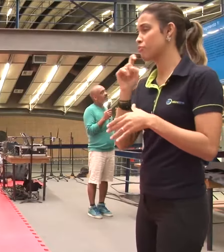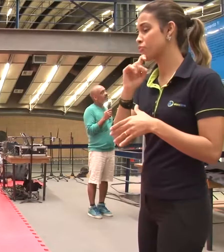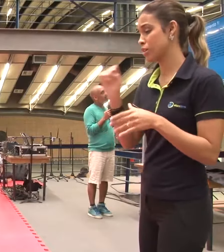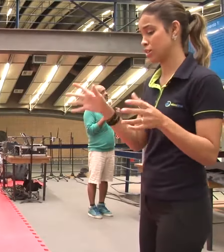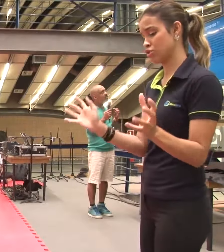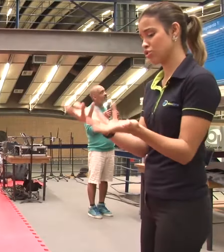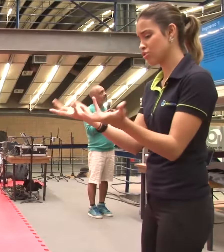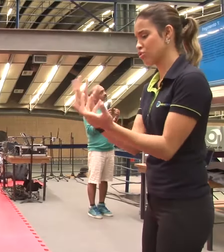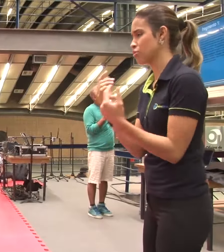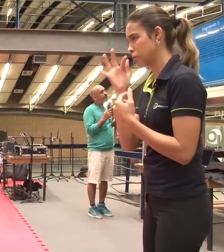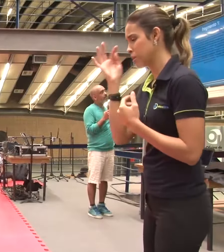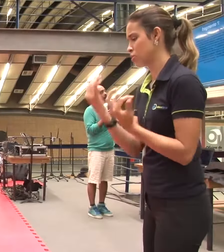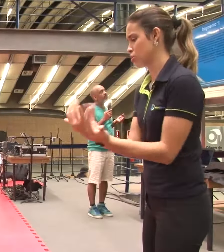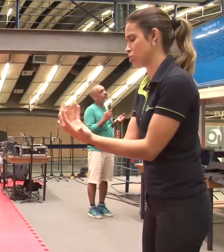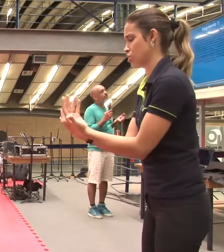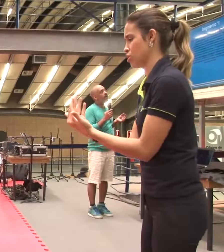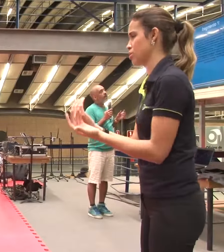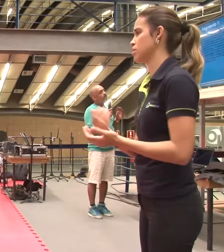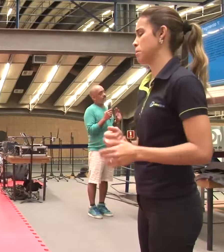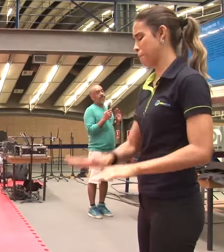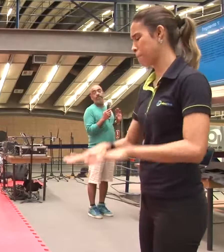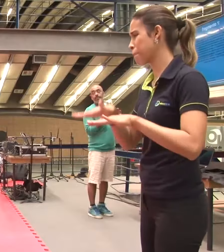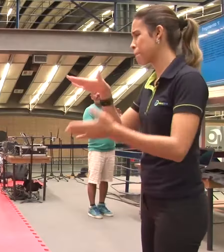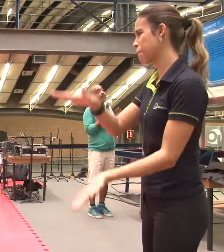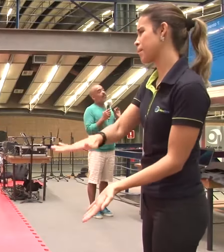seus jardinzinhos de 3 e 4 palmos